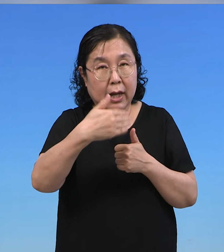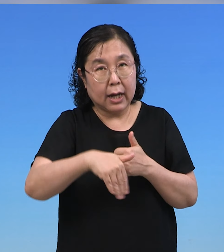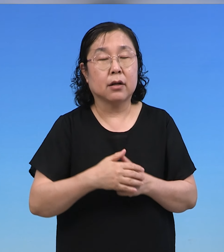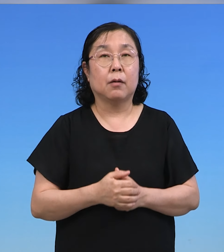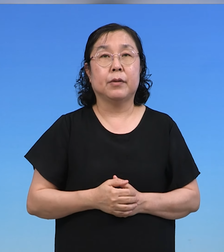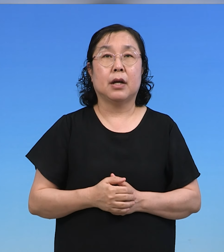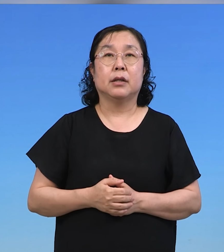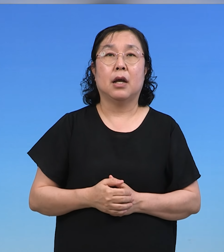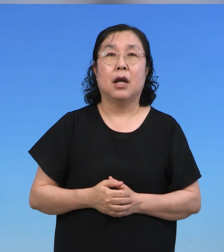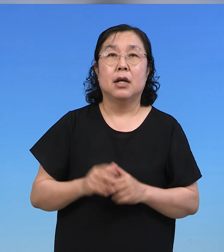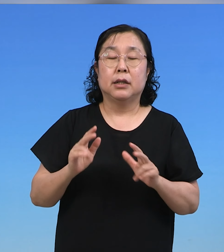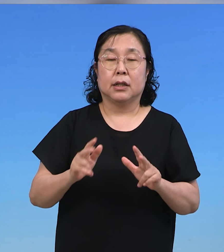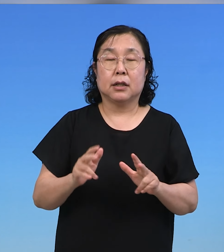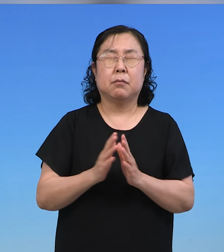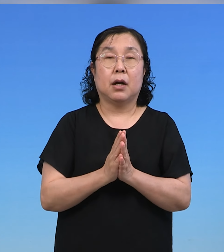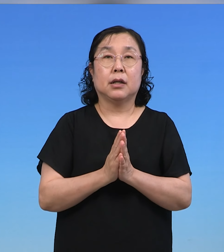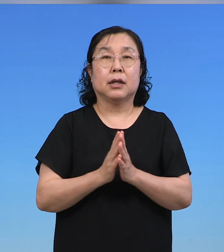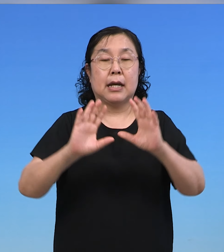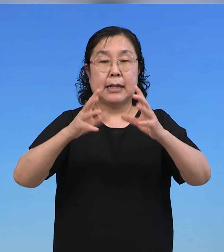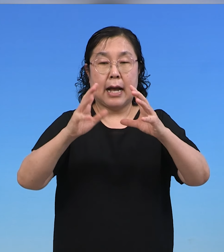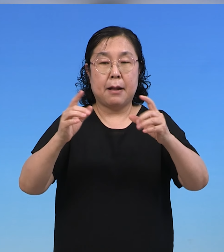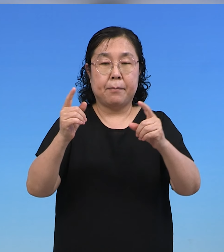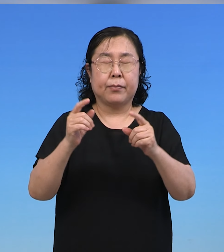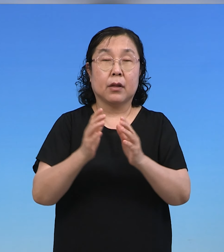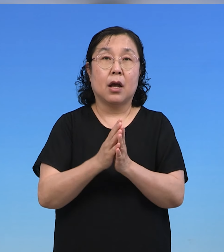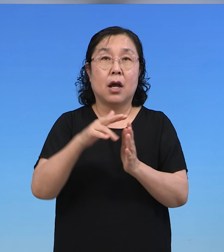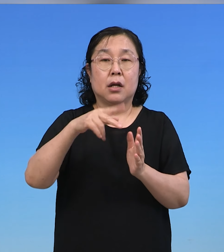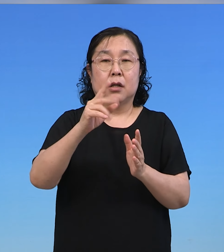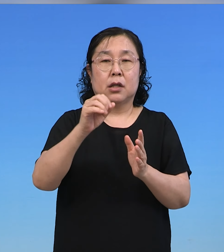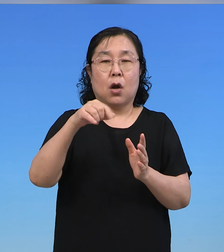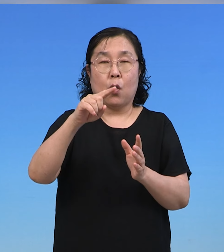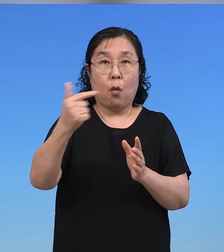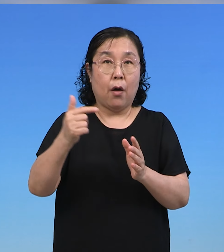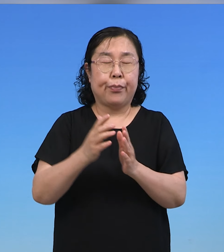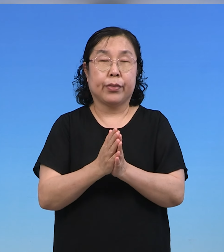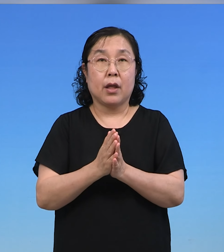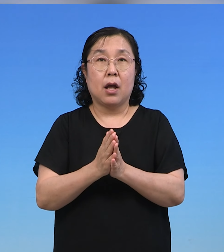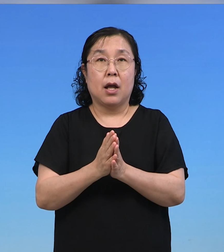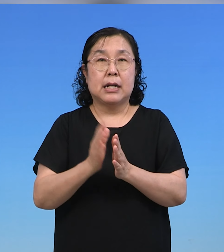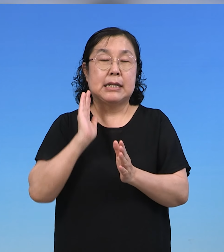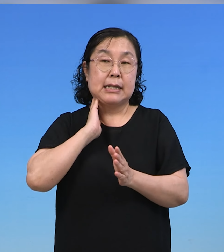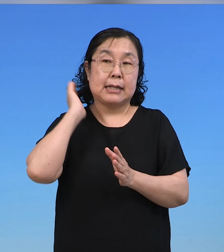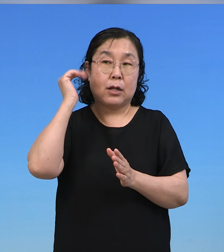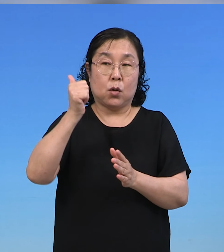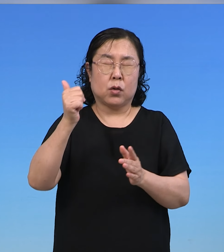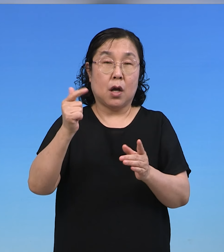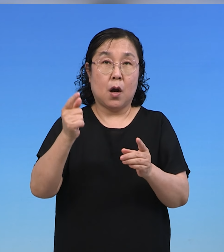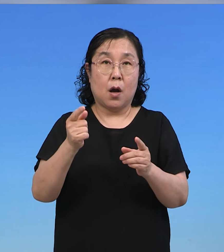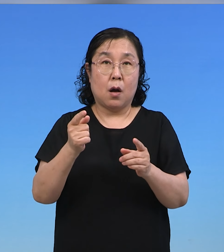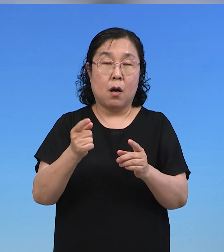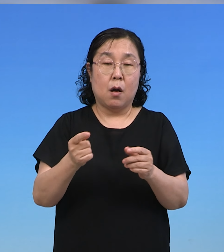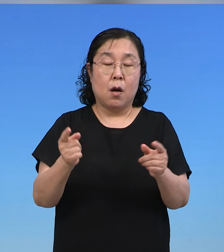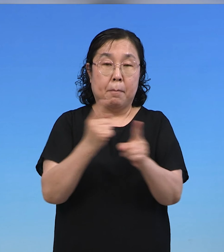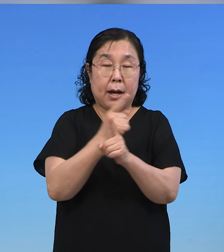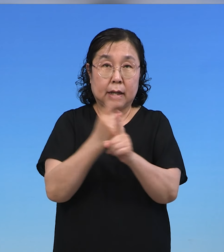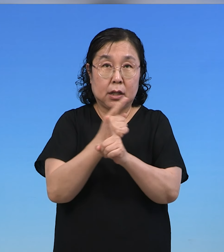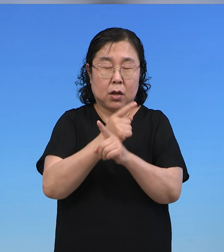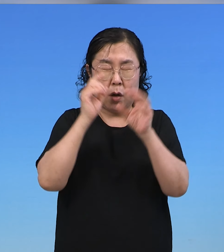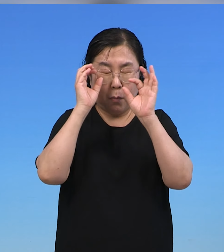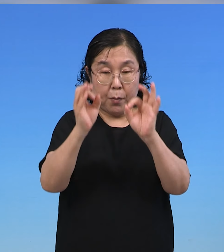정권이 바뀌고 뭐 이런 거 보면은 막 무시무시하게 질서가 지금 옮겨가는 걸 보고 있는 거거든. 이게 팍스